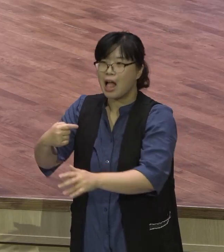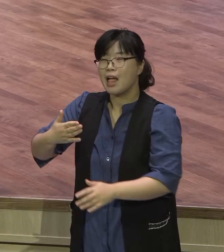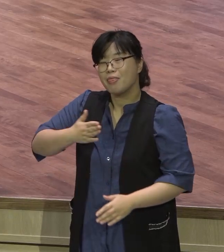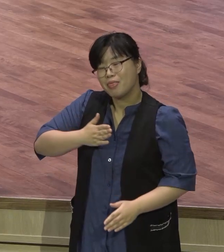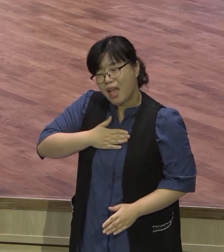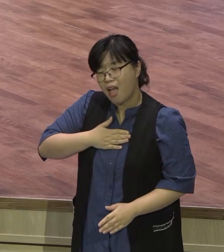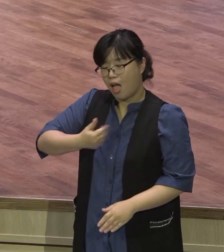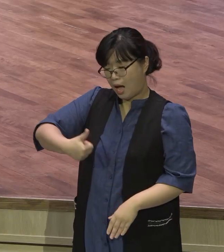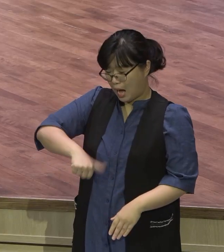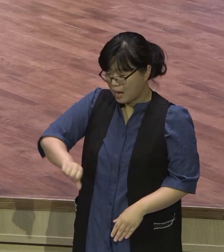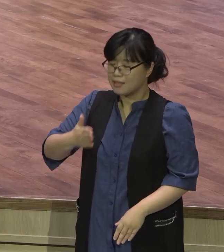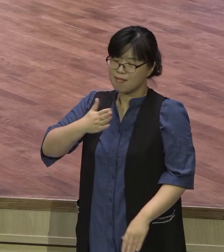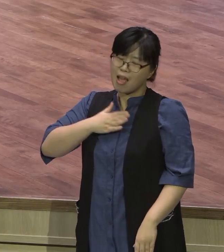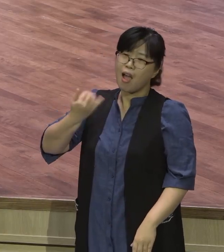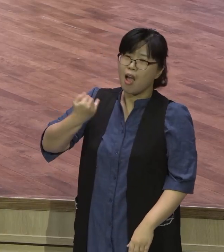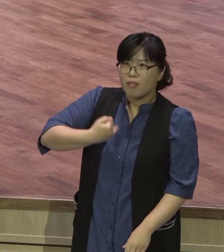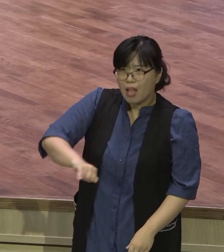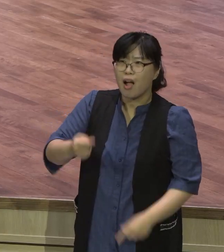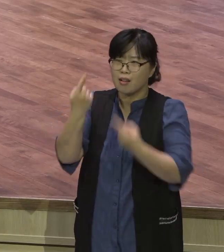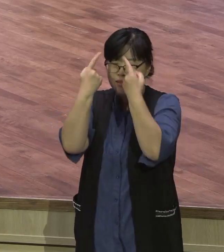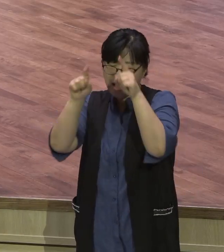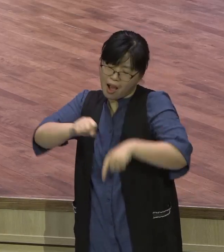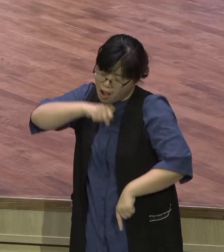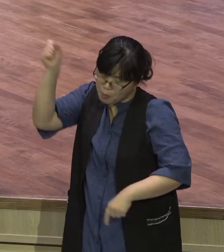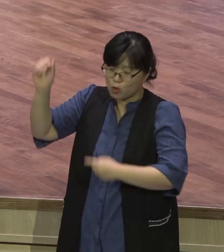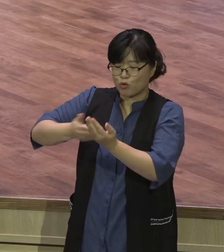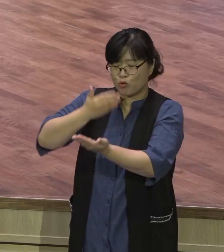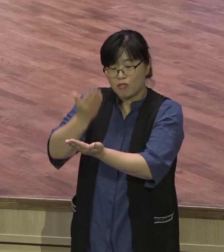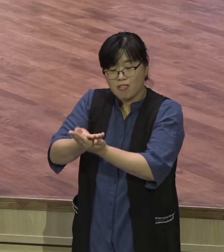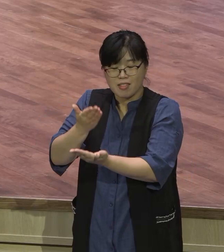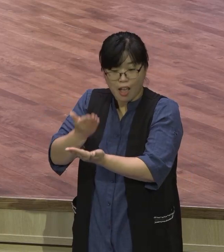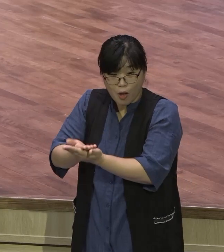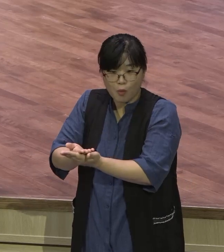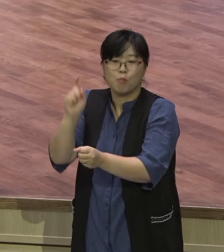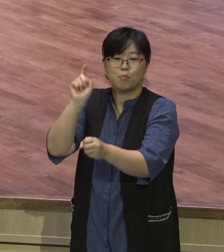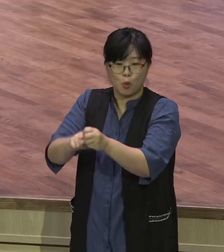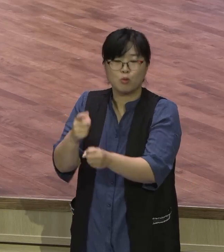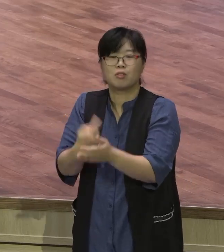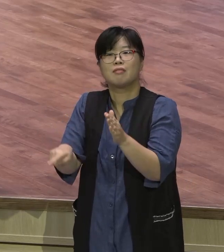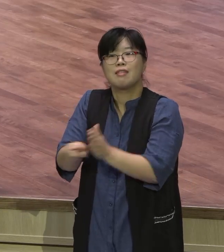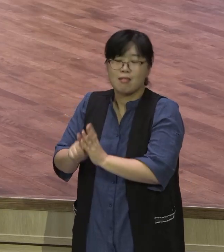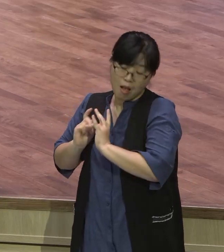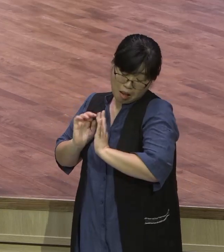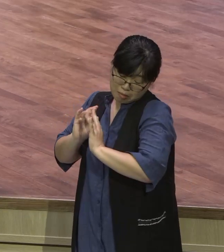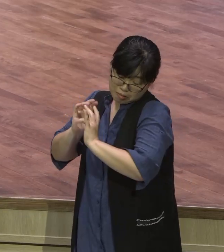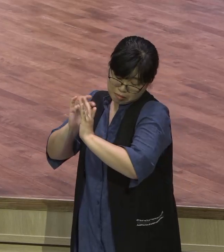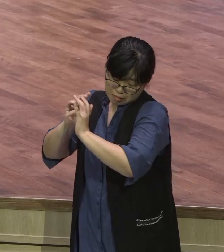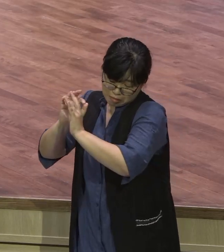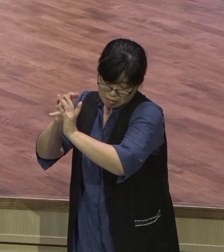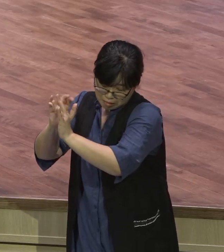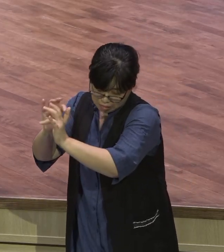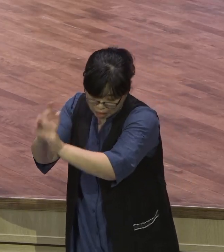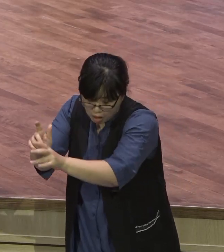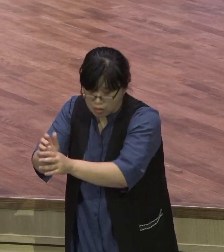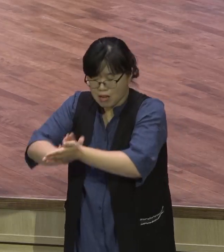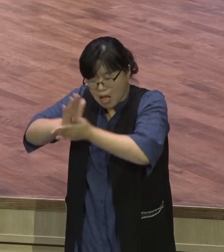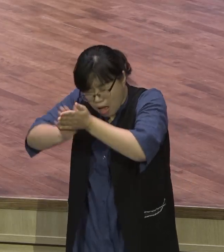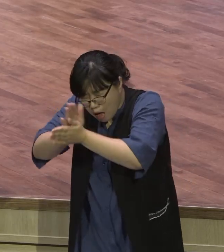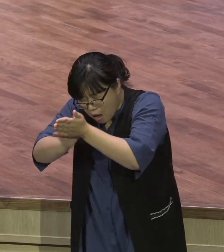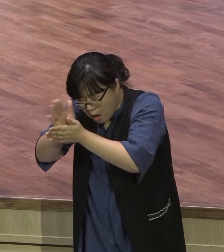합격시켜 달라고 그냥 머리를 쳐봤고 그냥 빌고 있는 모습들을 보면서 엉덩이를 한 방지 쳐버리려고 그냥